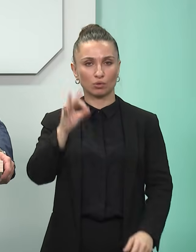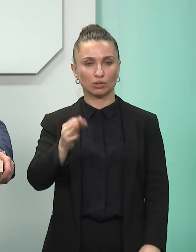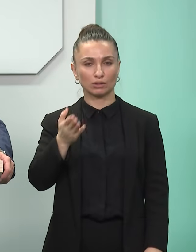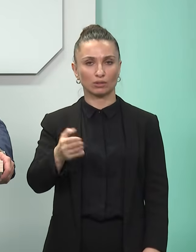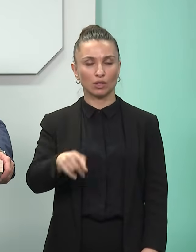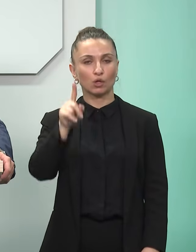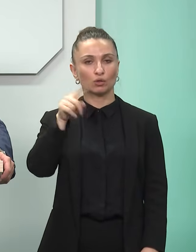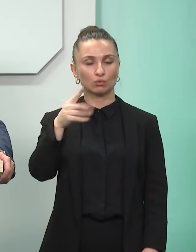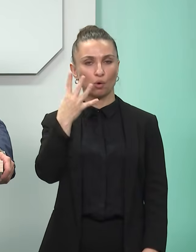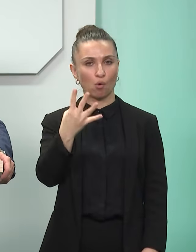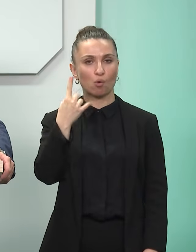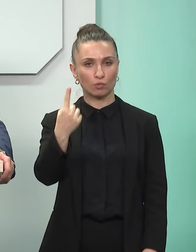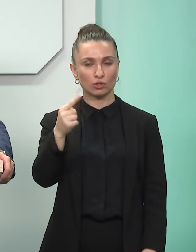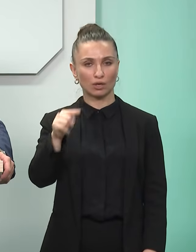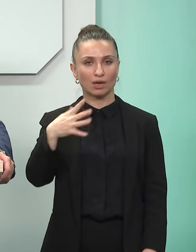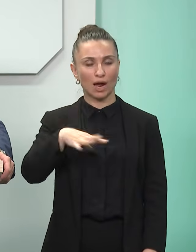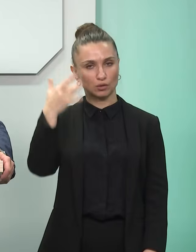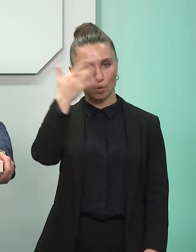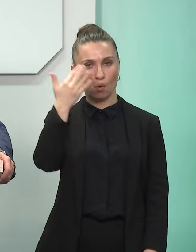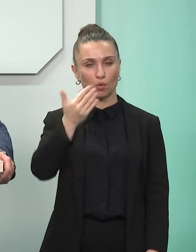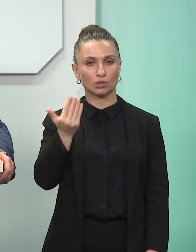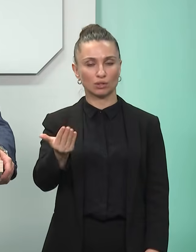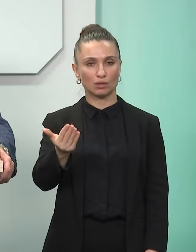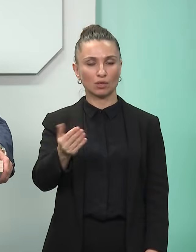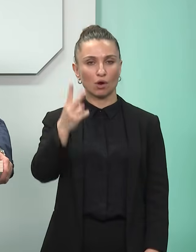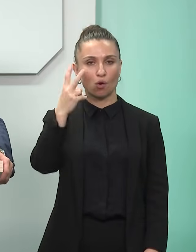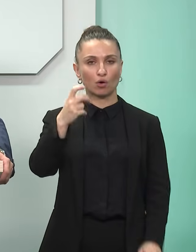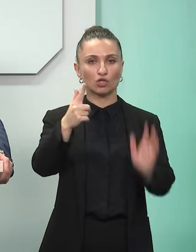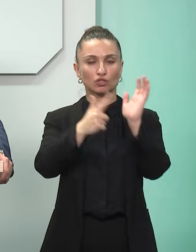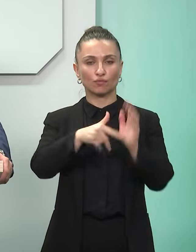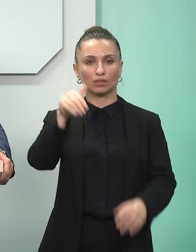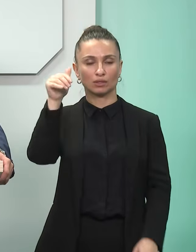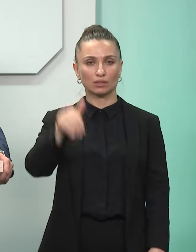7,59%. და ნომერი 41 ქართული ოცნება